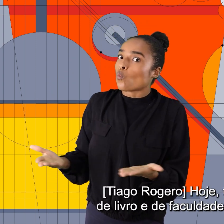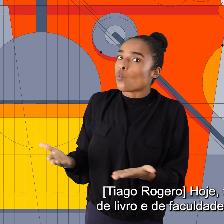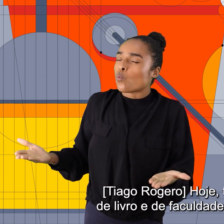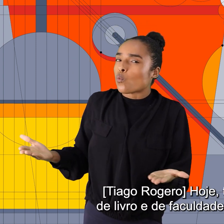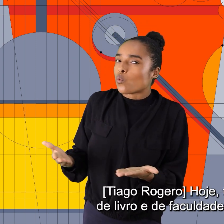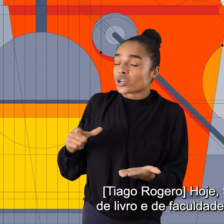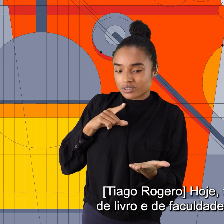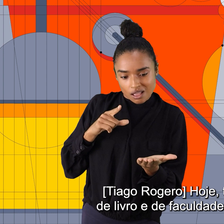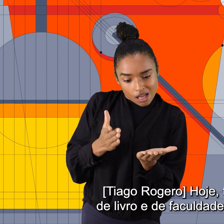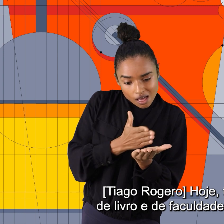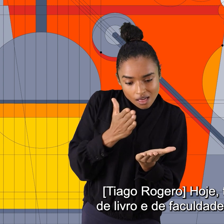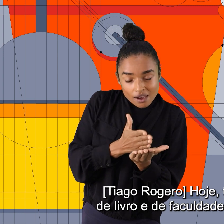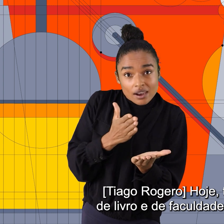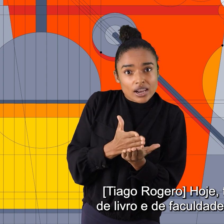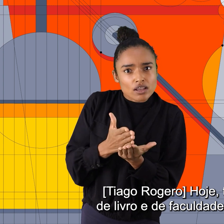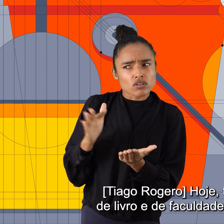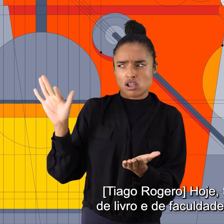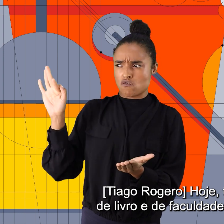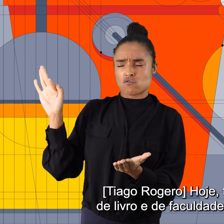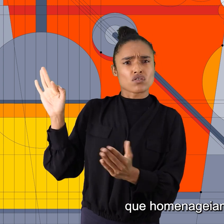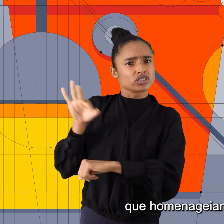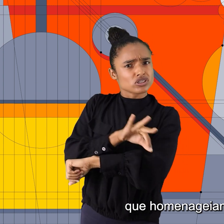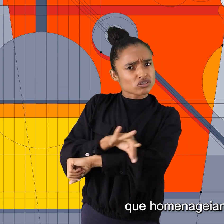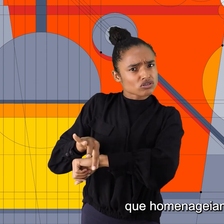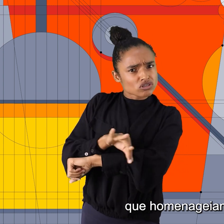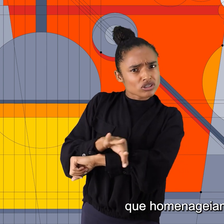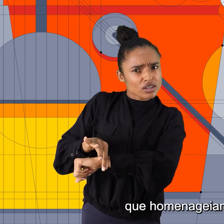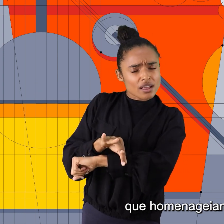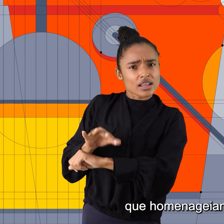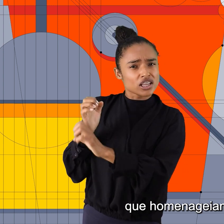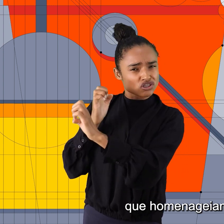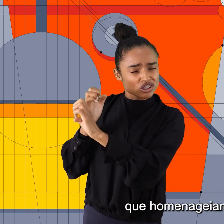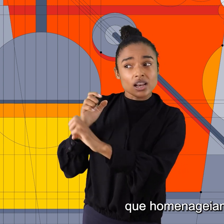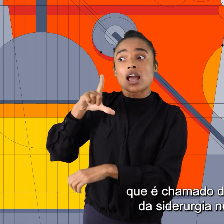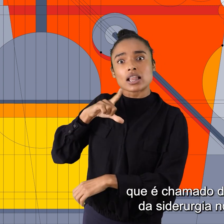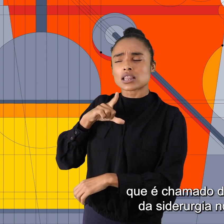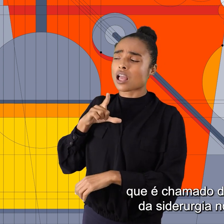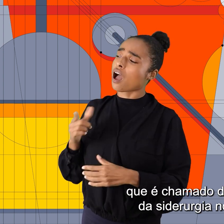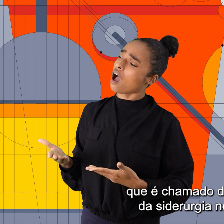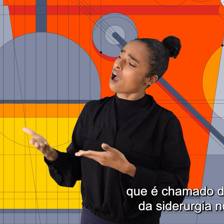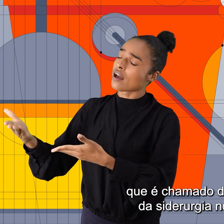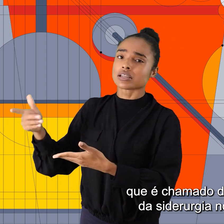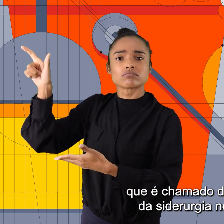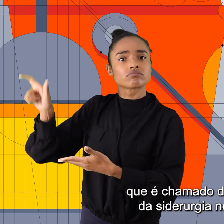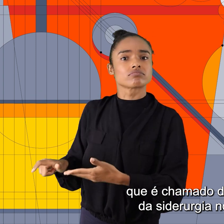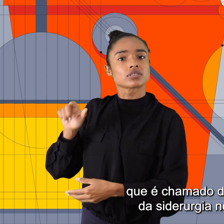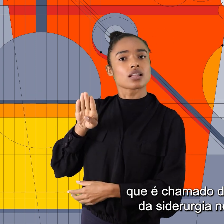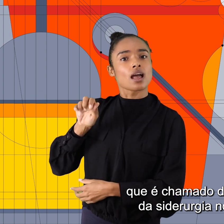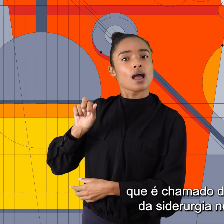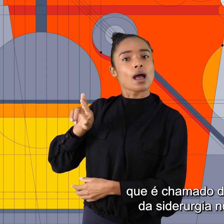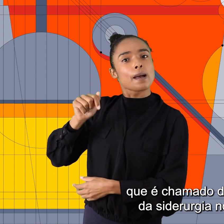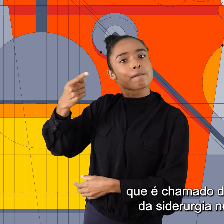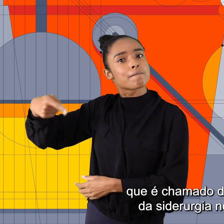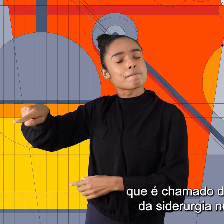Hoje tem um monte de livro e de faculdade de engenharia que homenageiam o barão, que é chamado de pioneiro